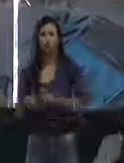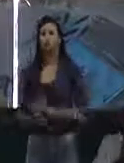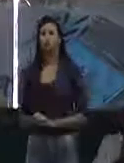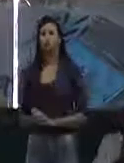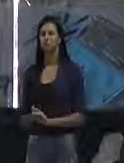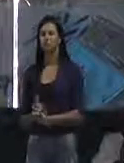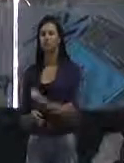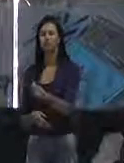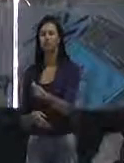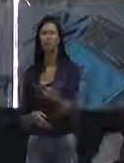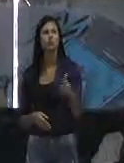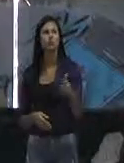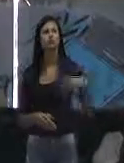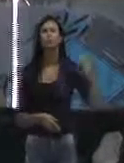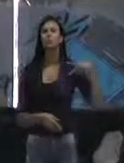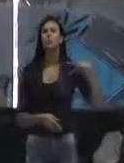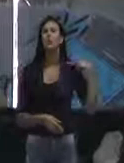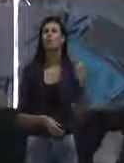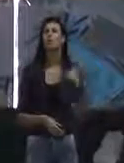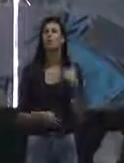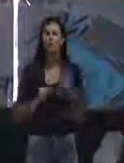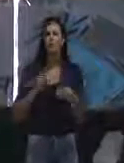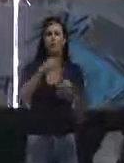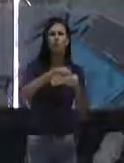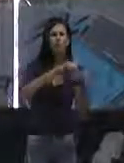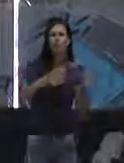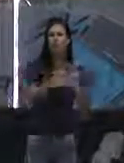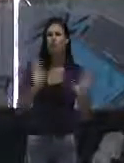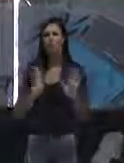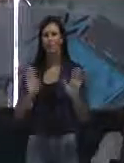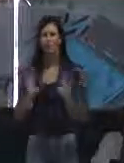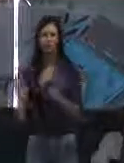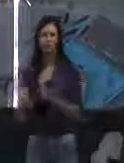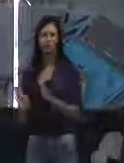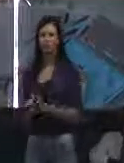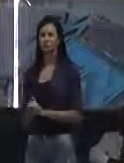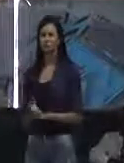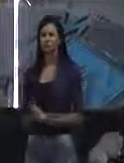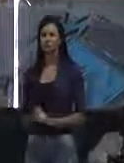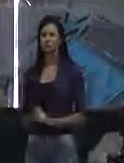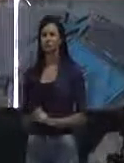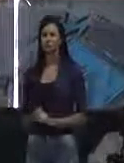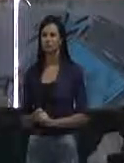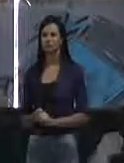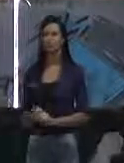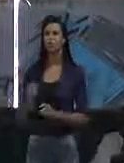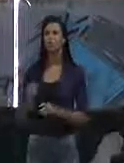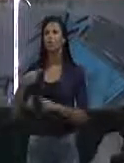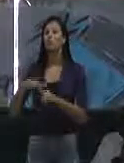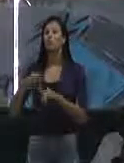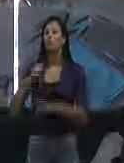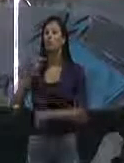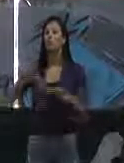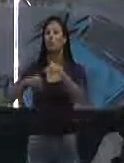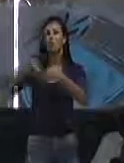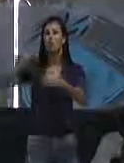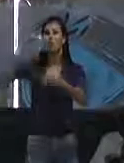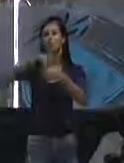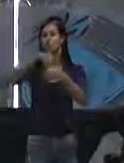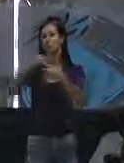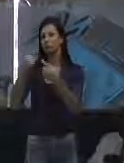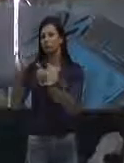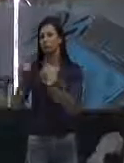Nenhum vereador desse foi eleito por mim. Nenhum. Foi eleito pelo povo, aquele que detém